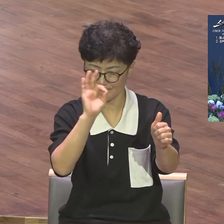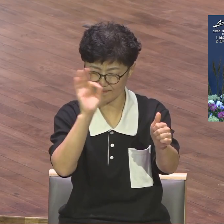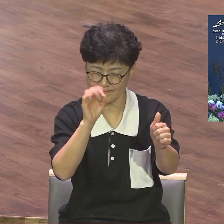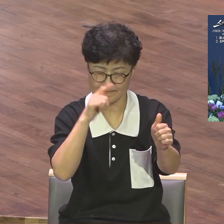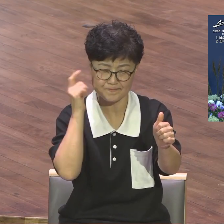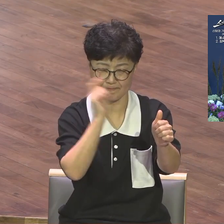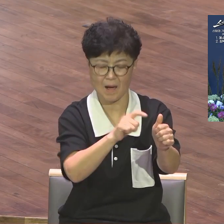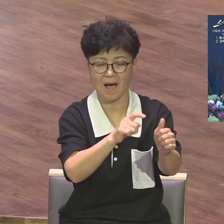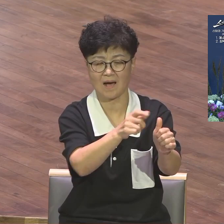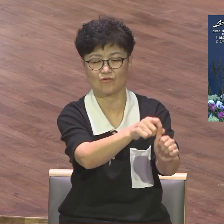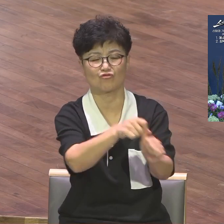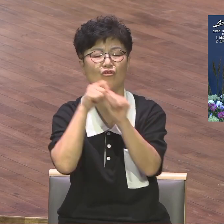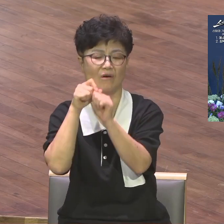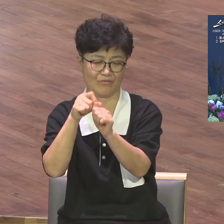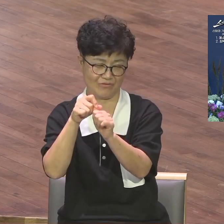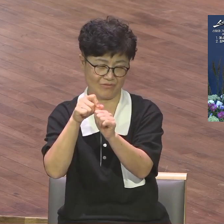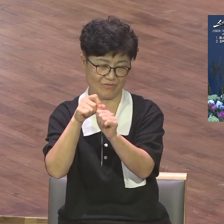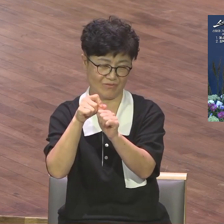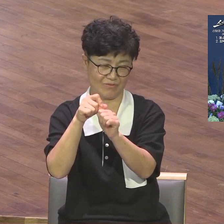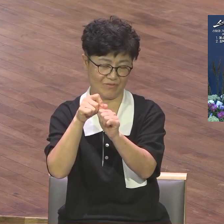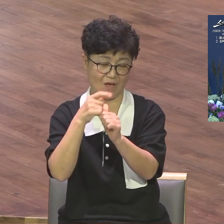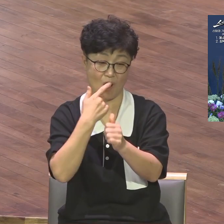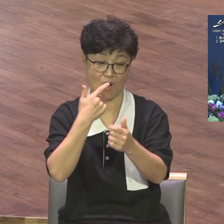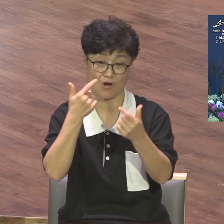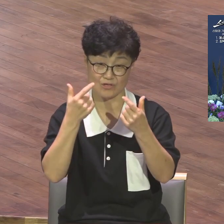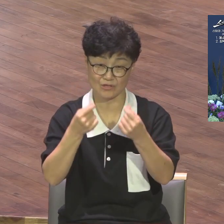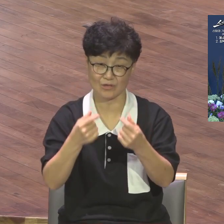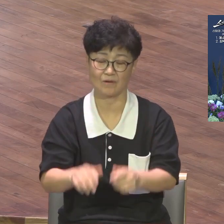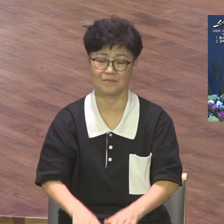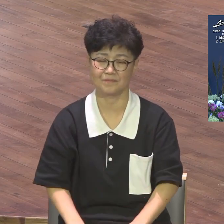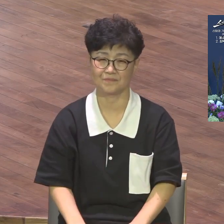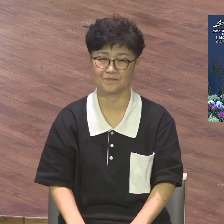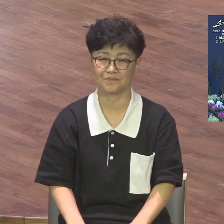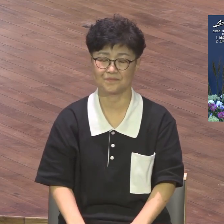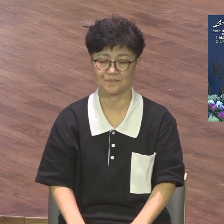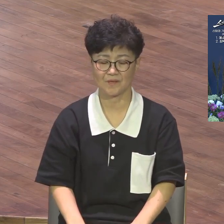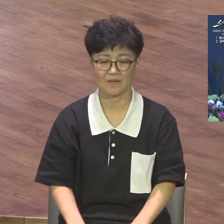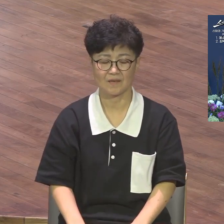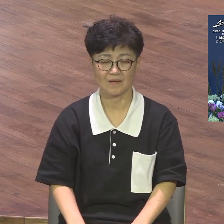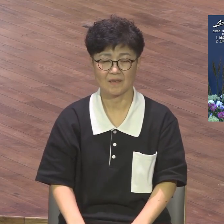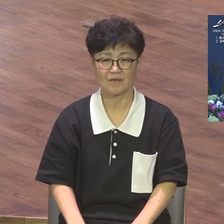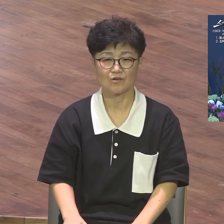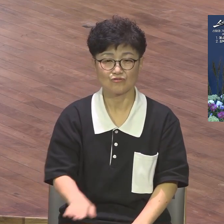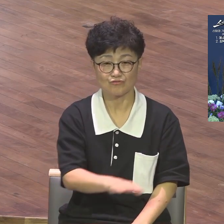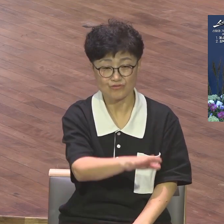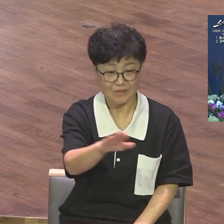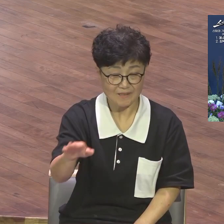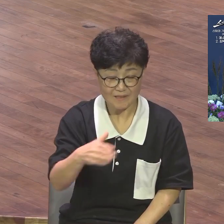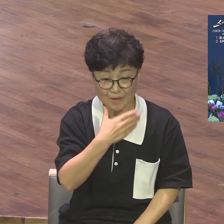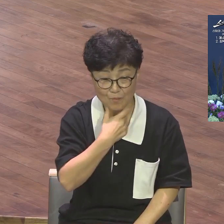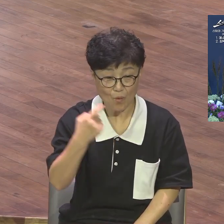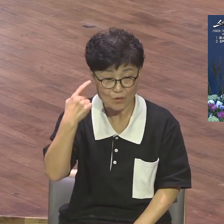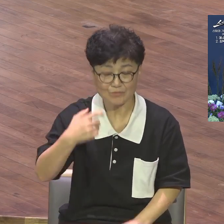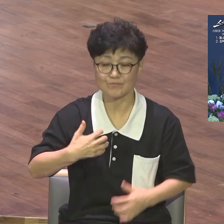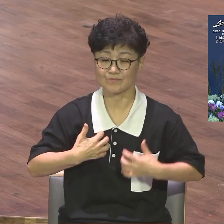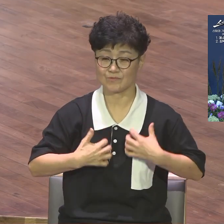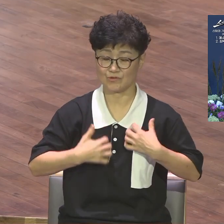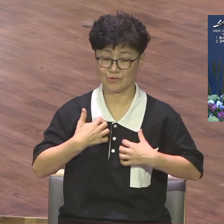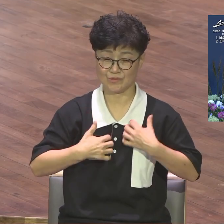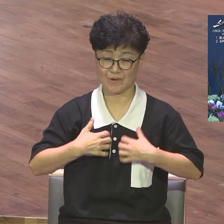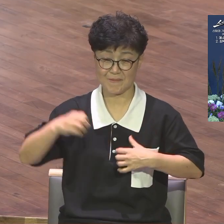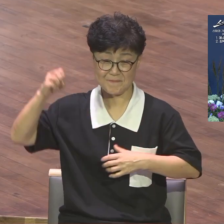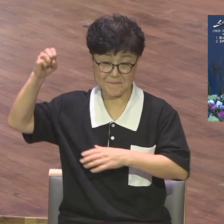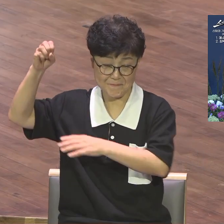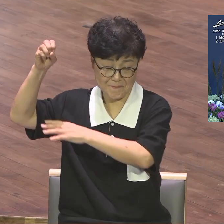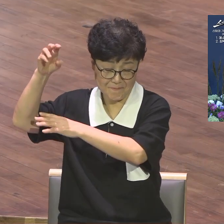관심도 이제는 불신자 상태에서 나왔기 때문에 나랑 상관없어가 아니라 이제는 우리는 이 복음을 들고 이 빛을 들고 그